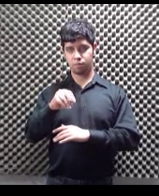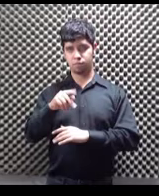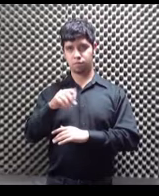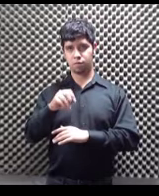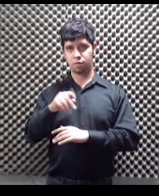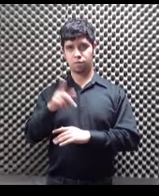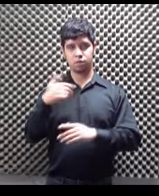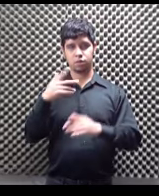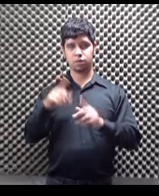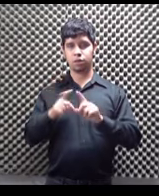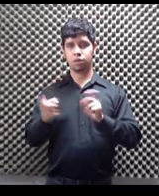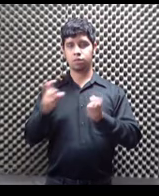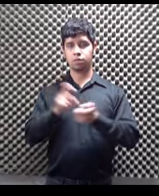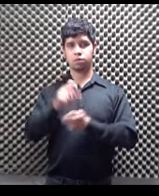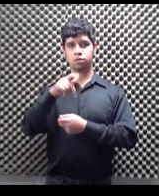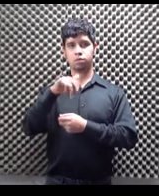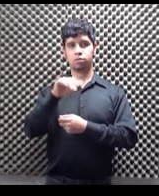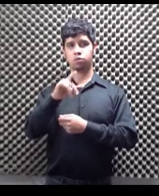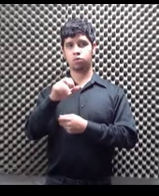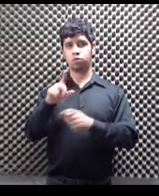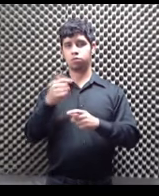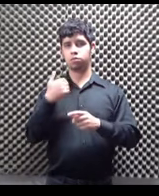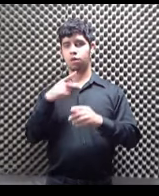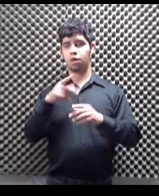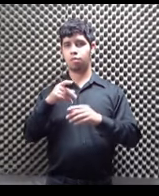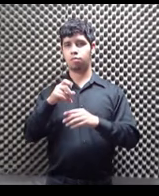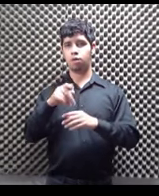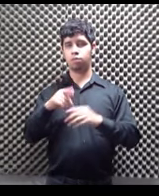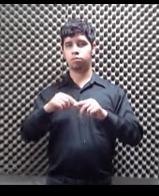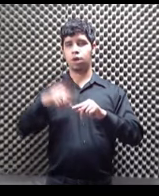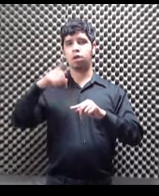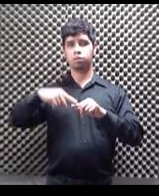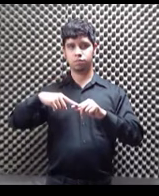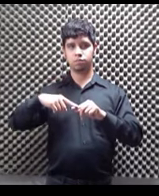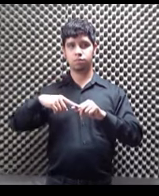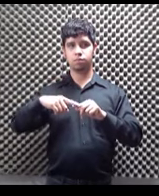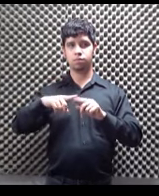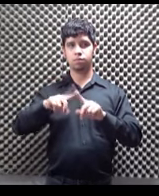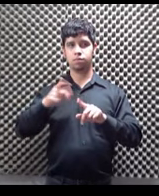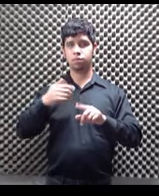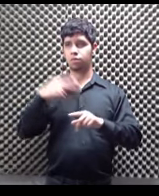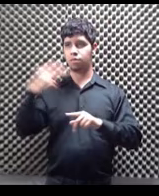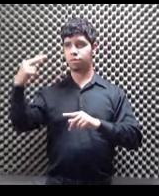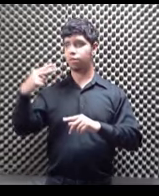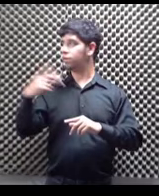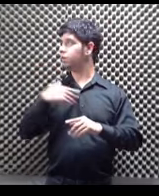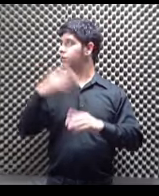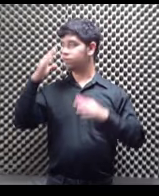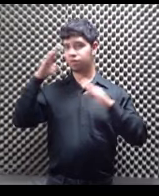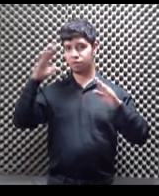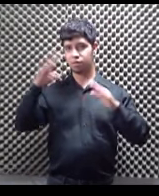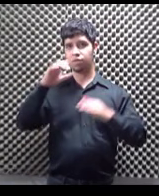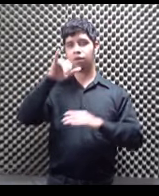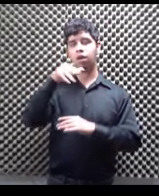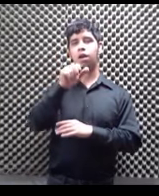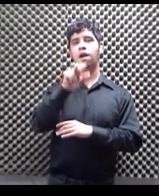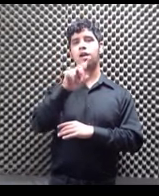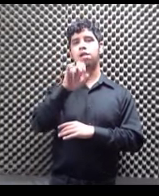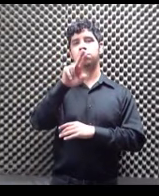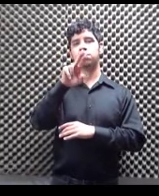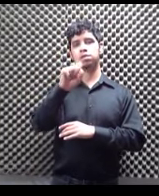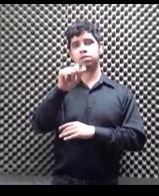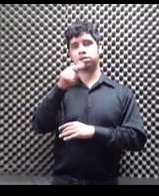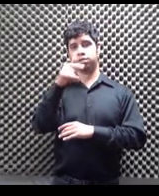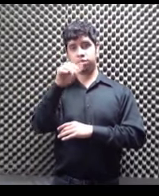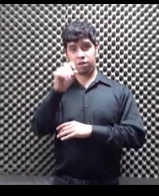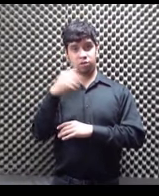cambiar los sponsors porque imagínate, con decir el pop ese, popiamos, sí, la. Mira cómo me vino mal. Saludos a Javier Santiago, que siempre está